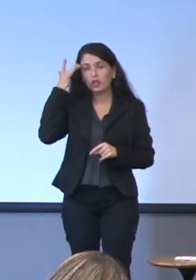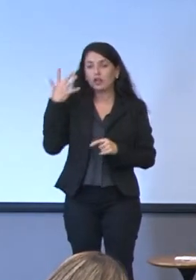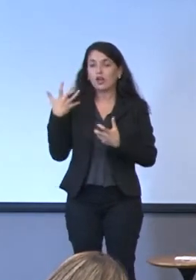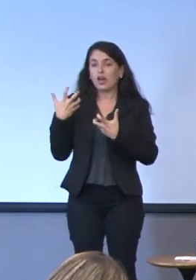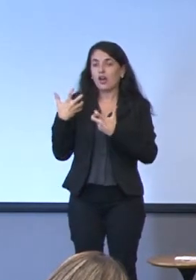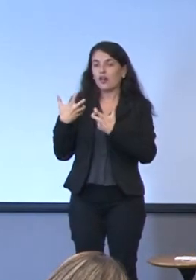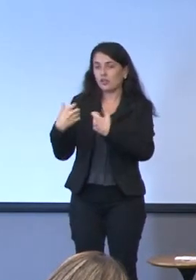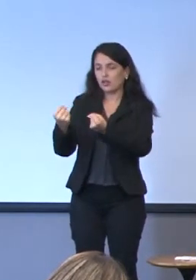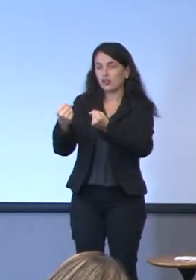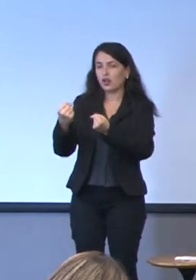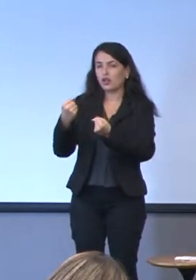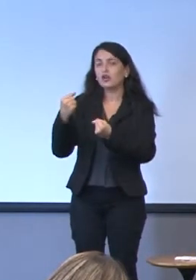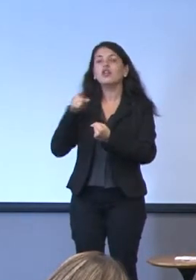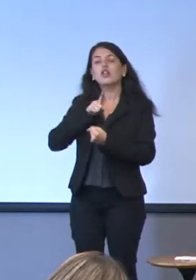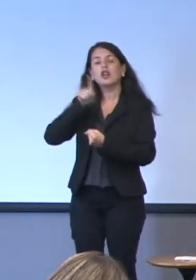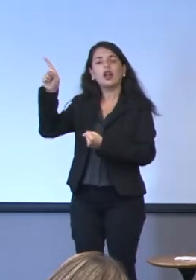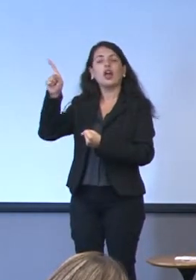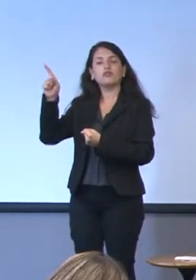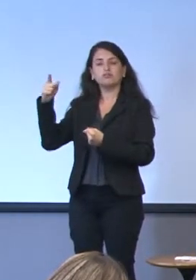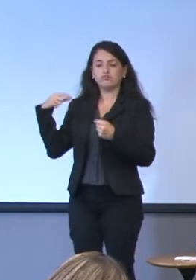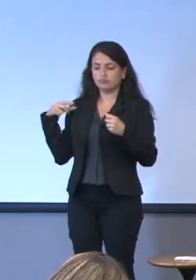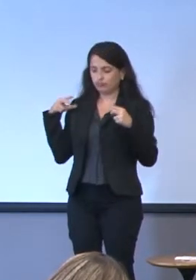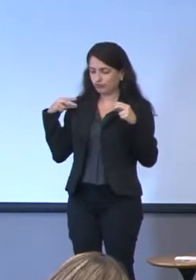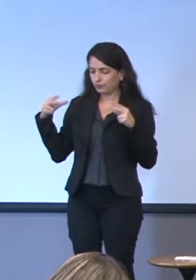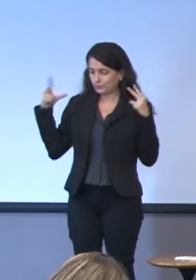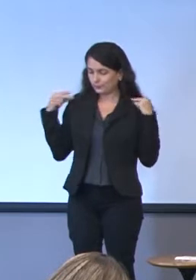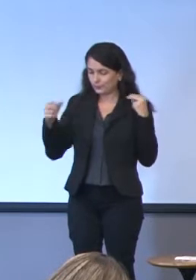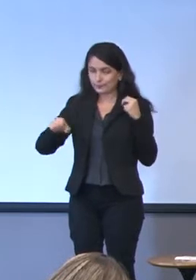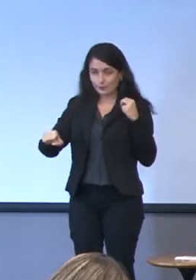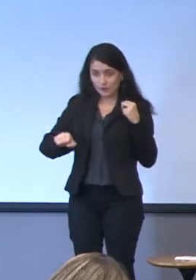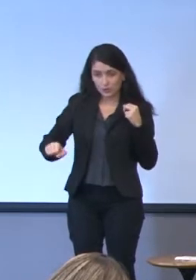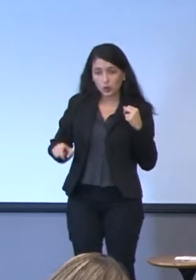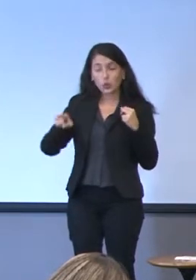aceitas como pilotos da Força Aérea Americana.